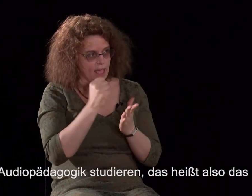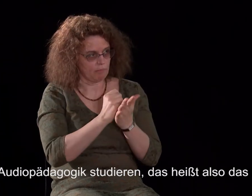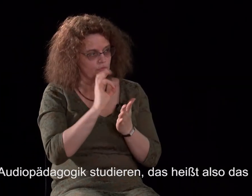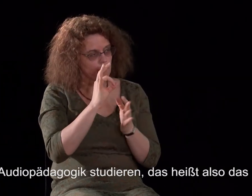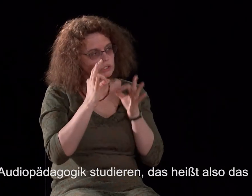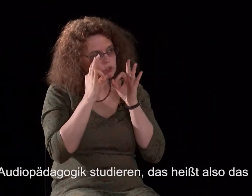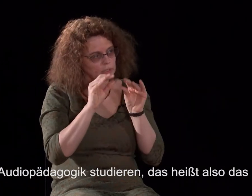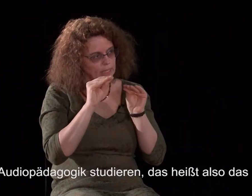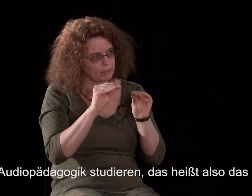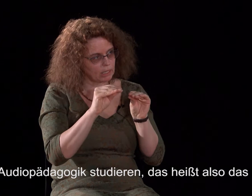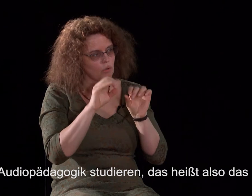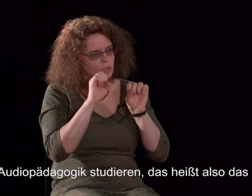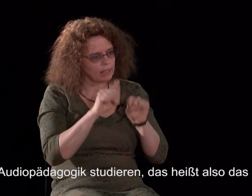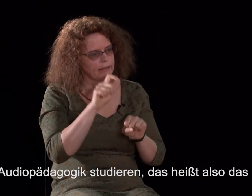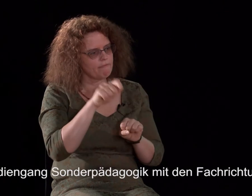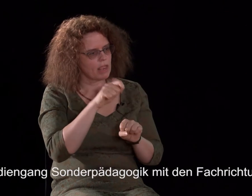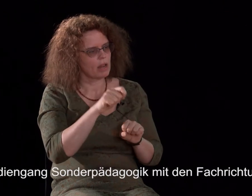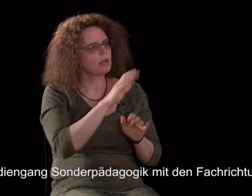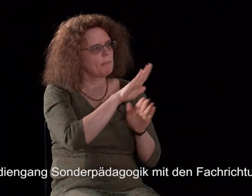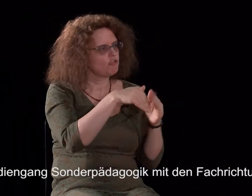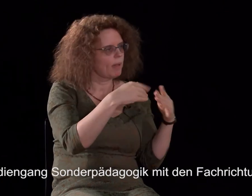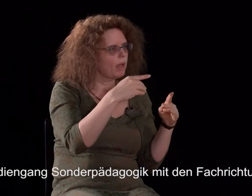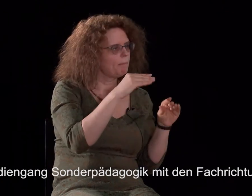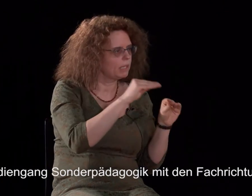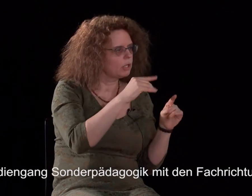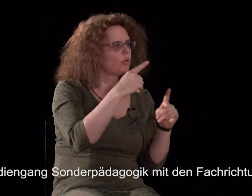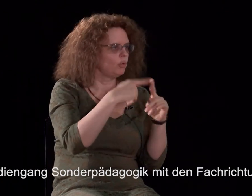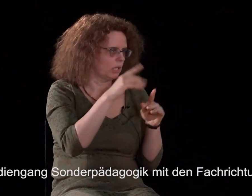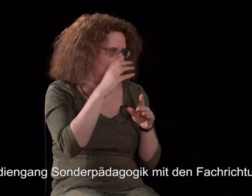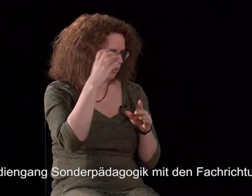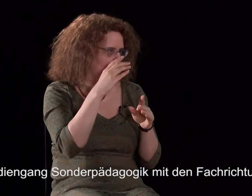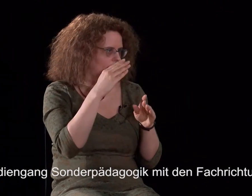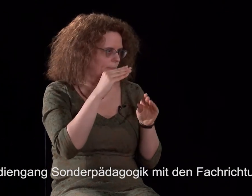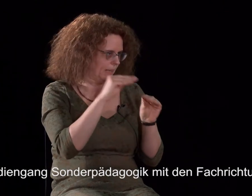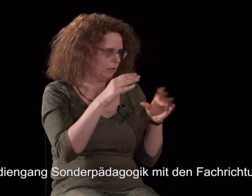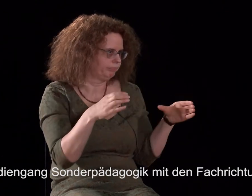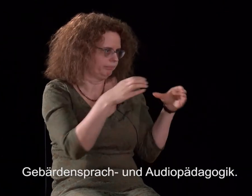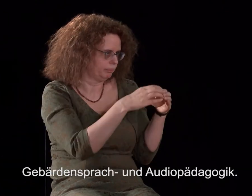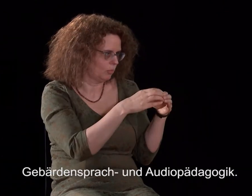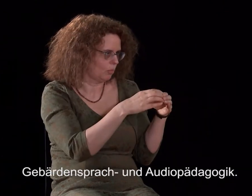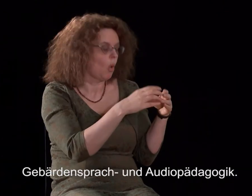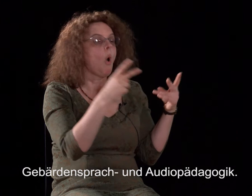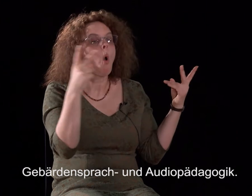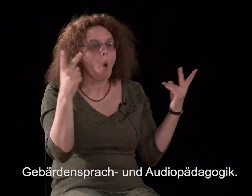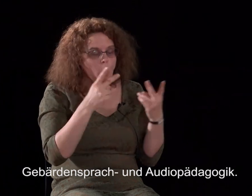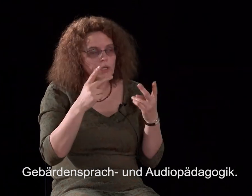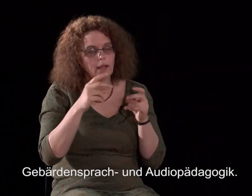also, es ist der Studiengang Sonderpädagogik im Bereich Gebärdensprache bzw. Audiopädagogik.